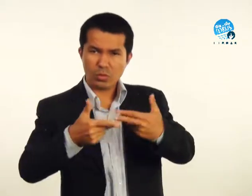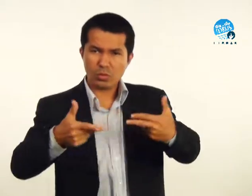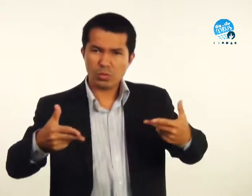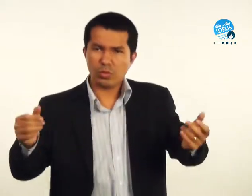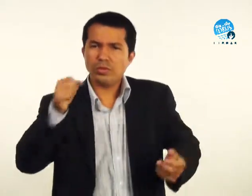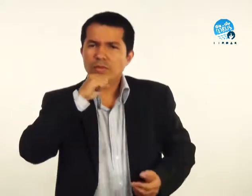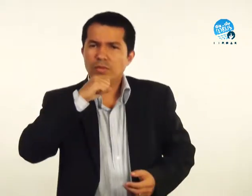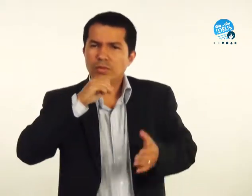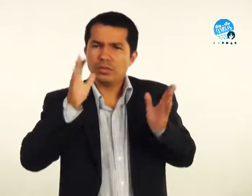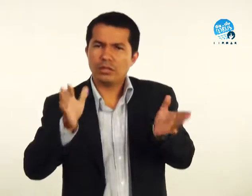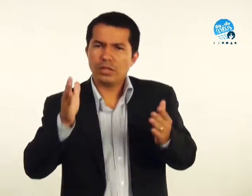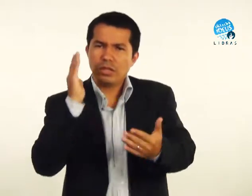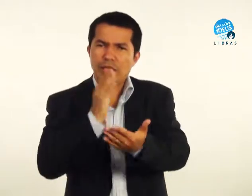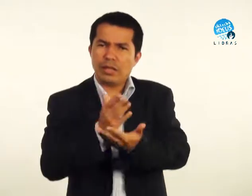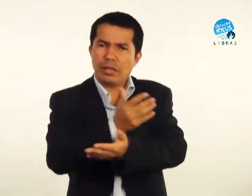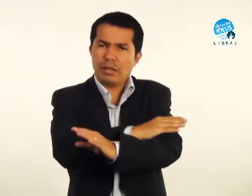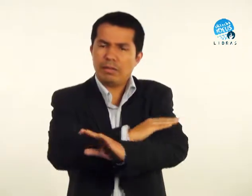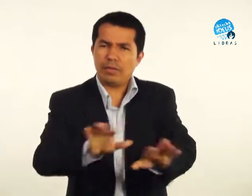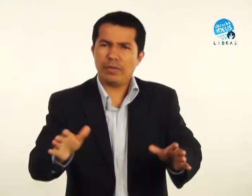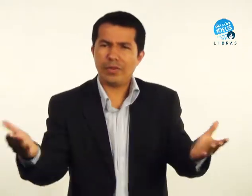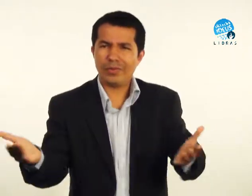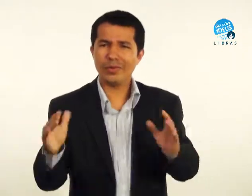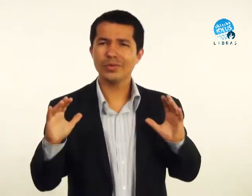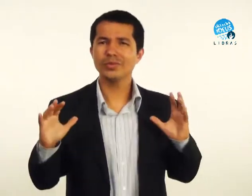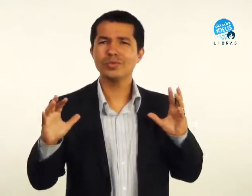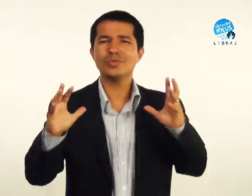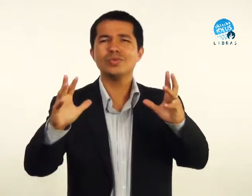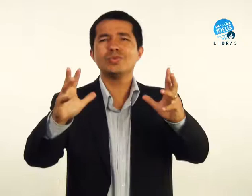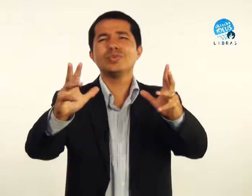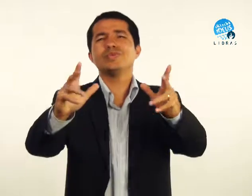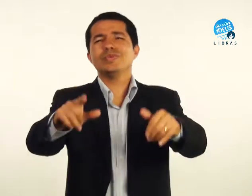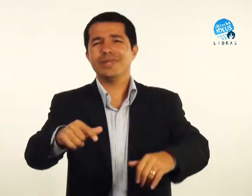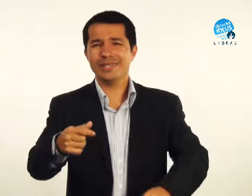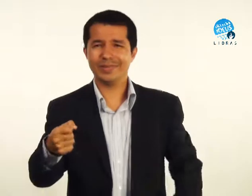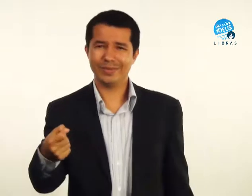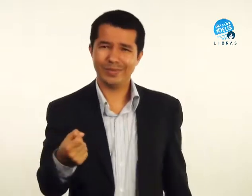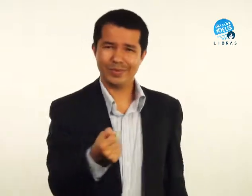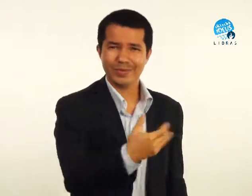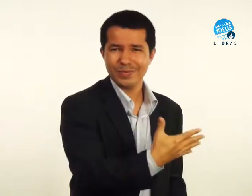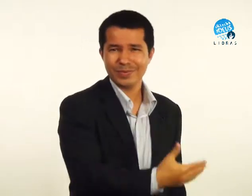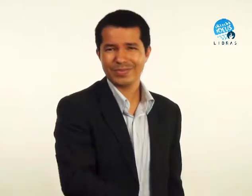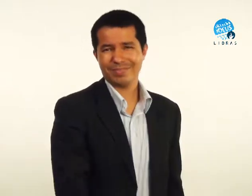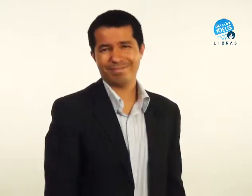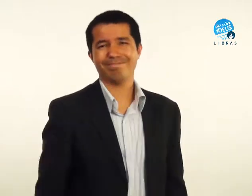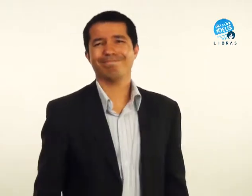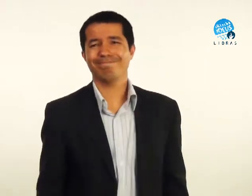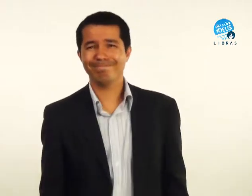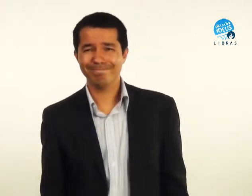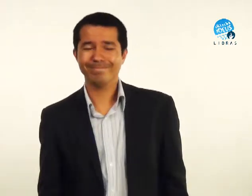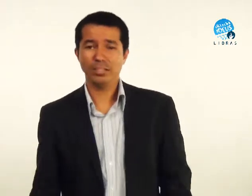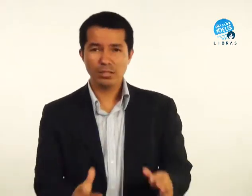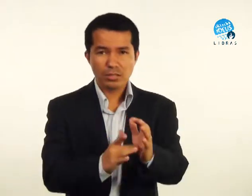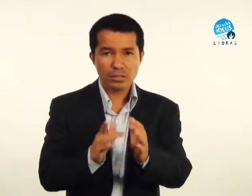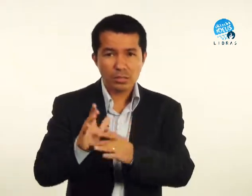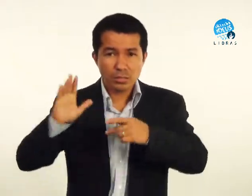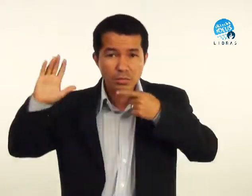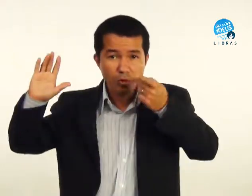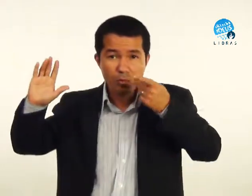as coisas velhas já passaram e eis que tudo se fez novo, porque é graça de Deus. Mas